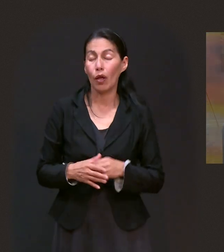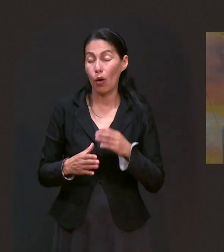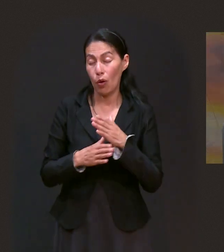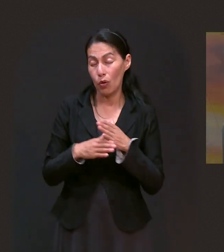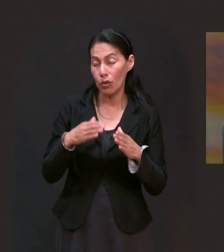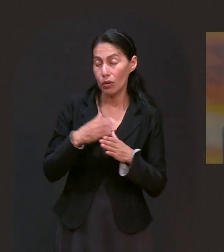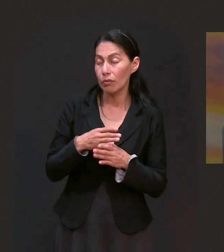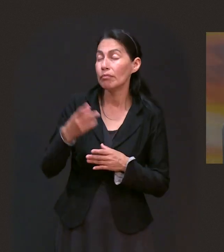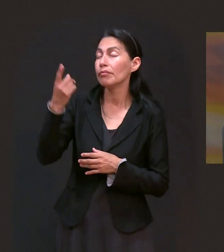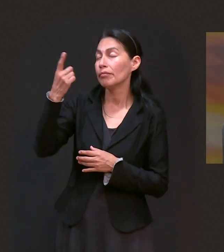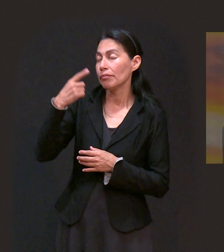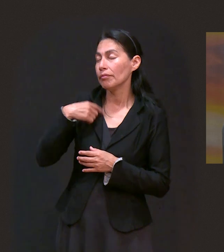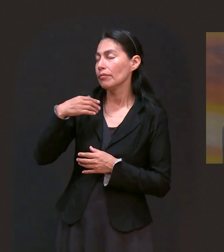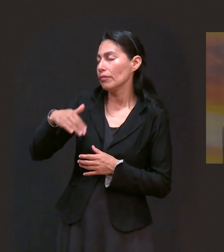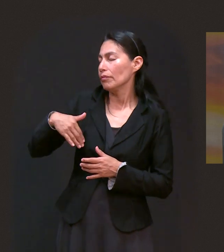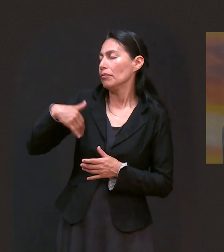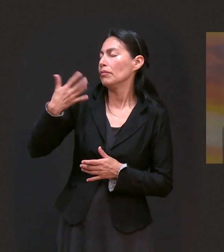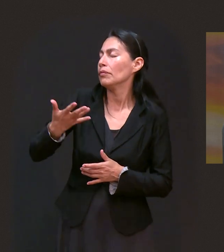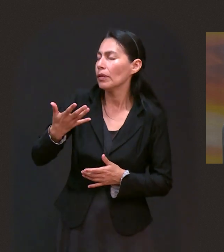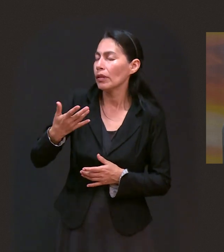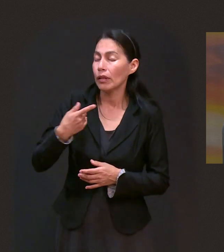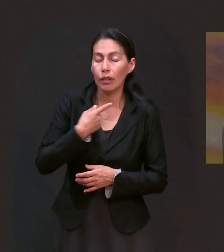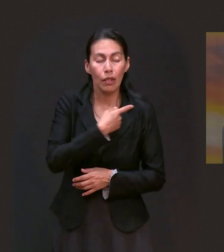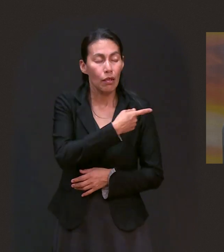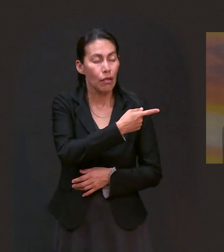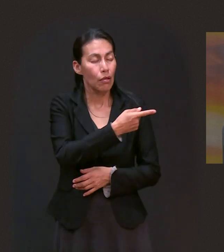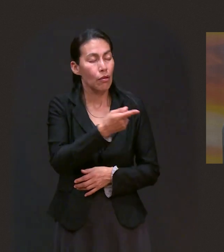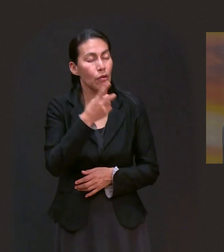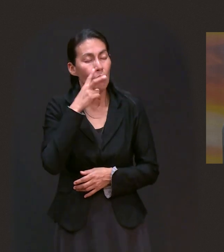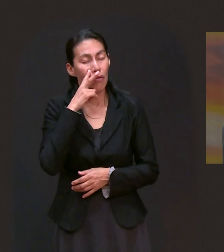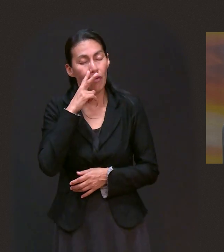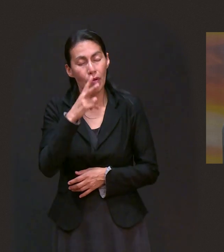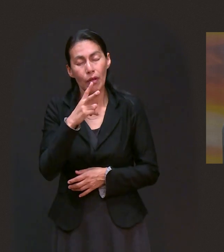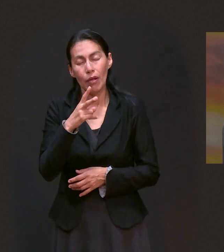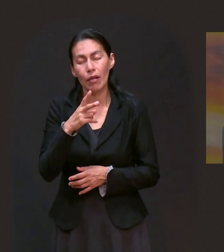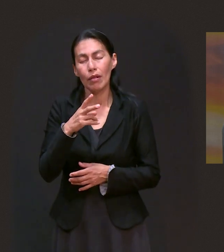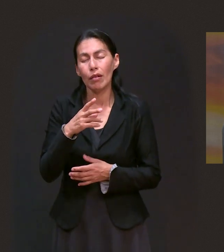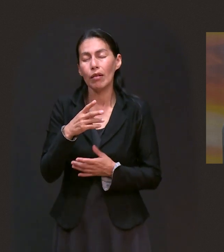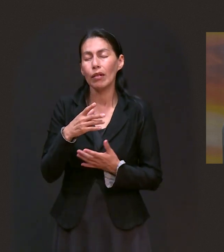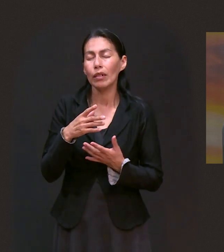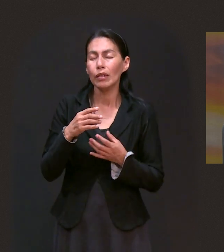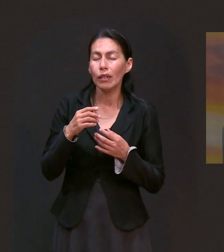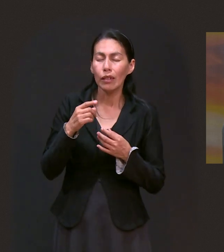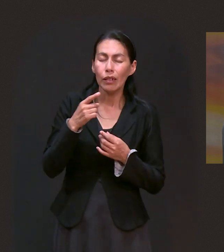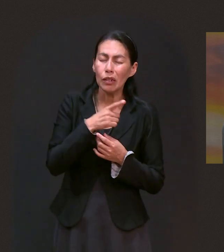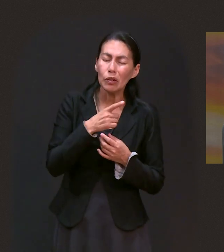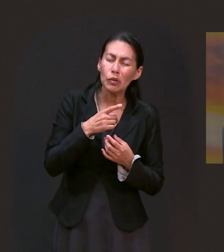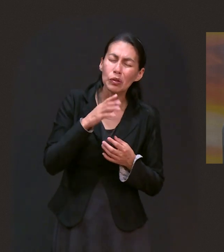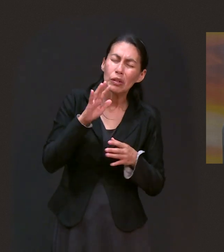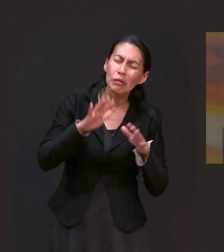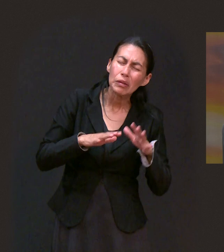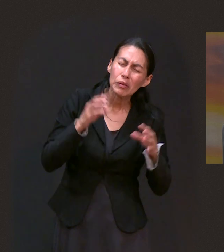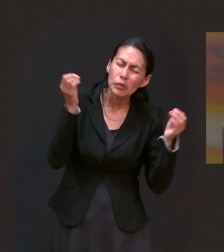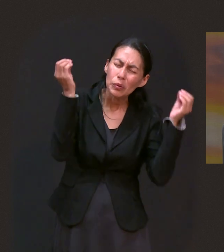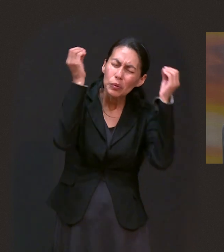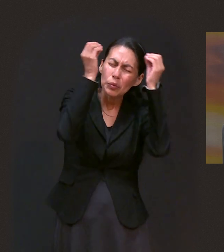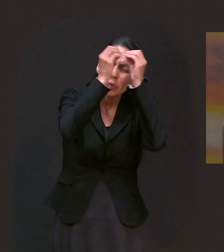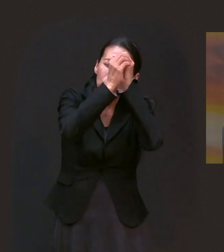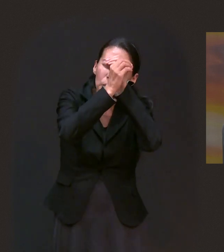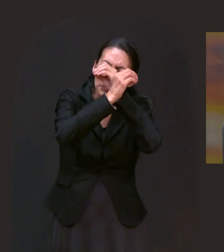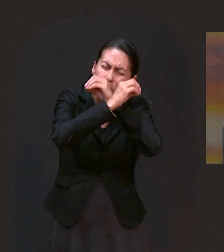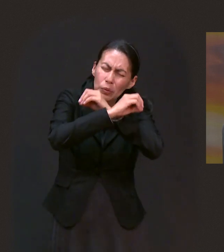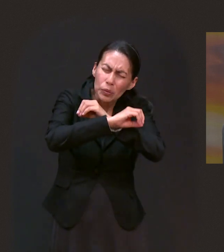nosotros para otros que simplemente la luz del túnel te entregamos nuestras vidas